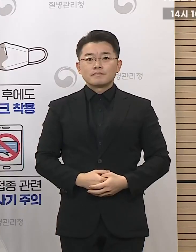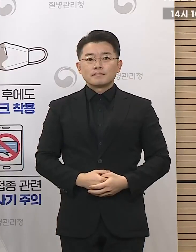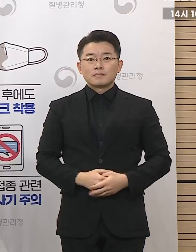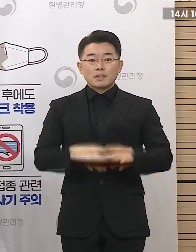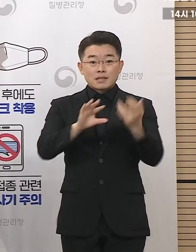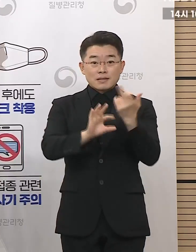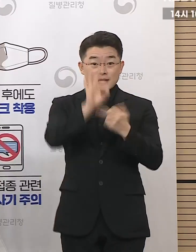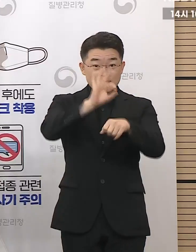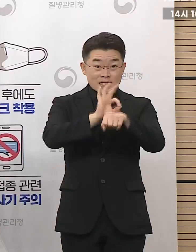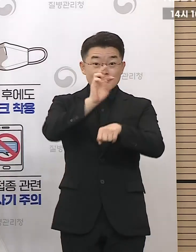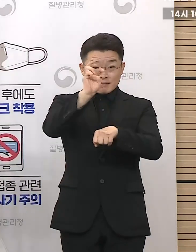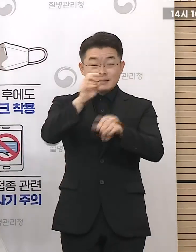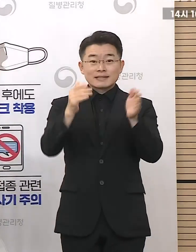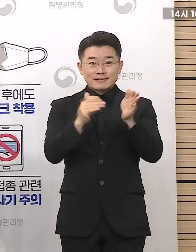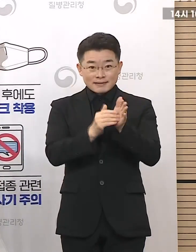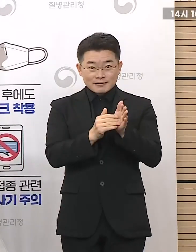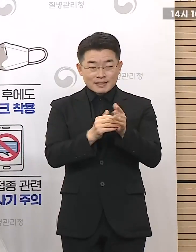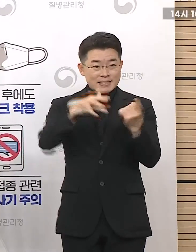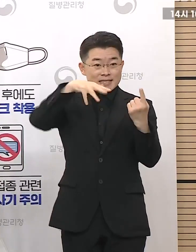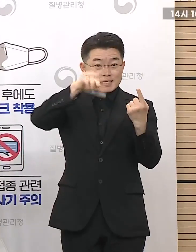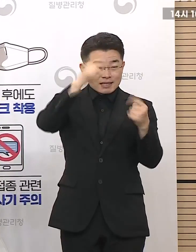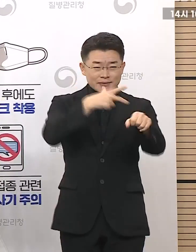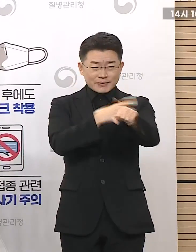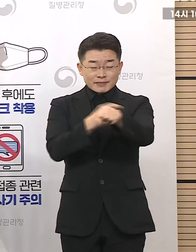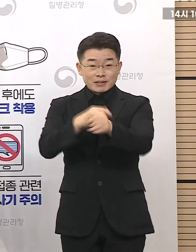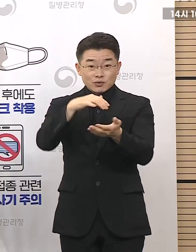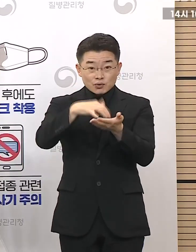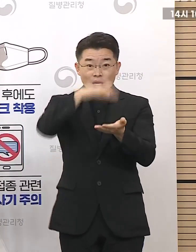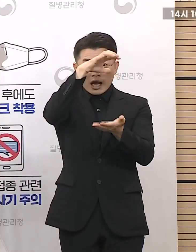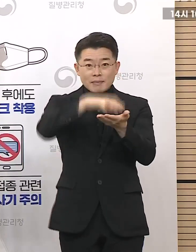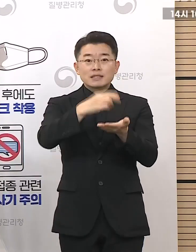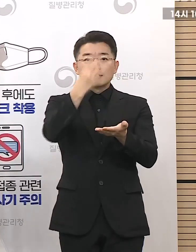오늘 오전 10시 30분 기준 1차 접종자는